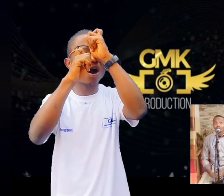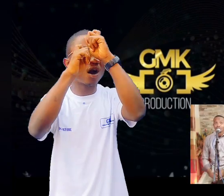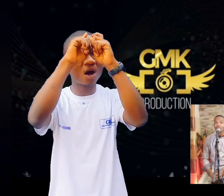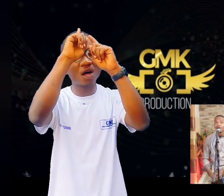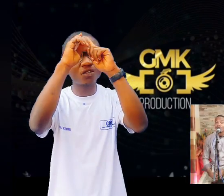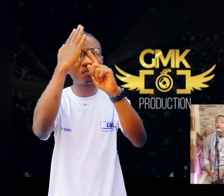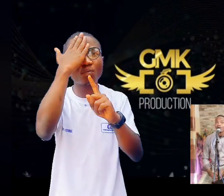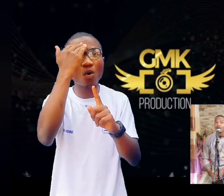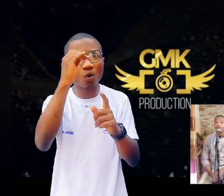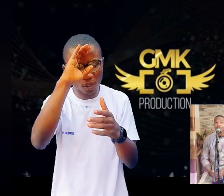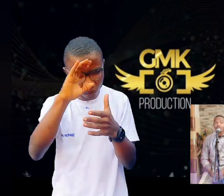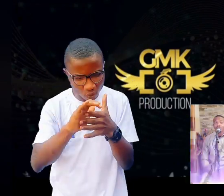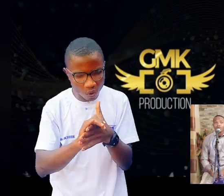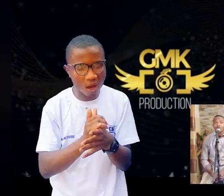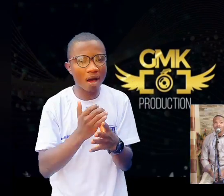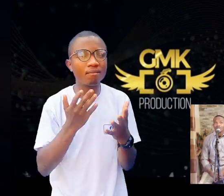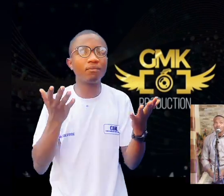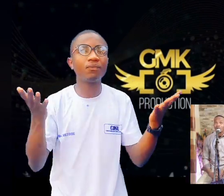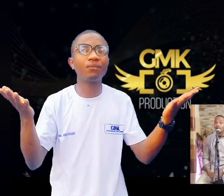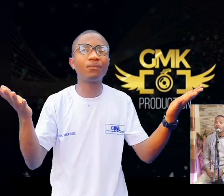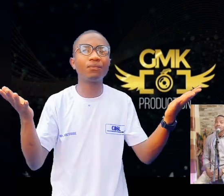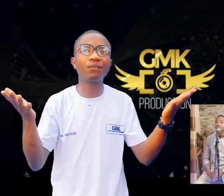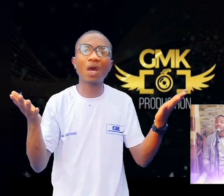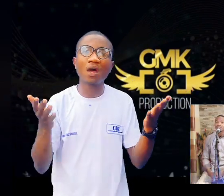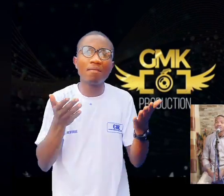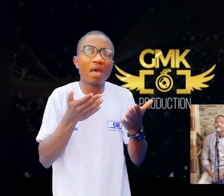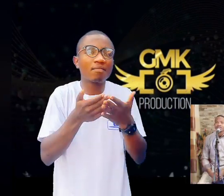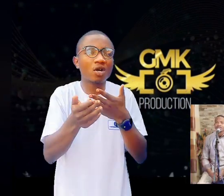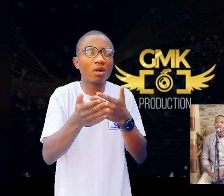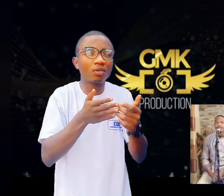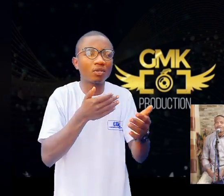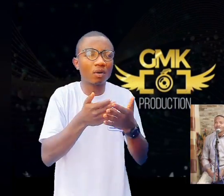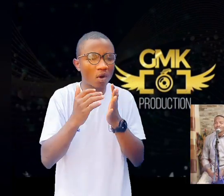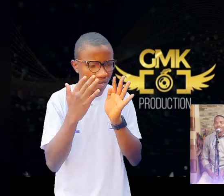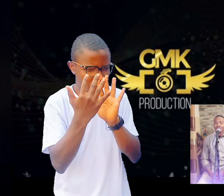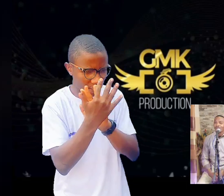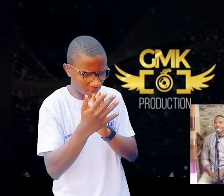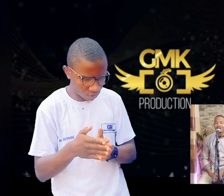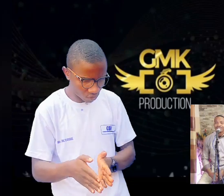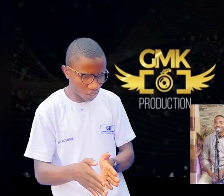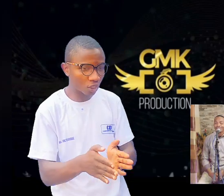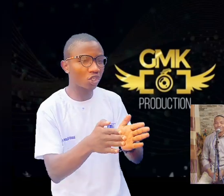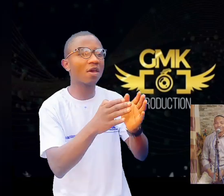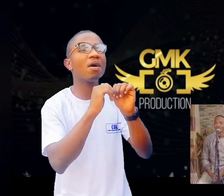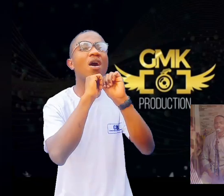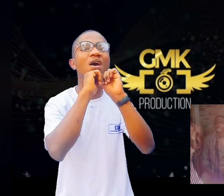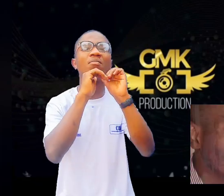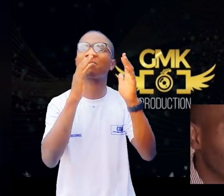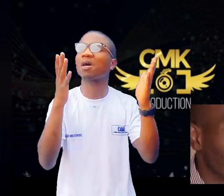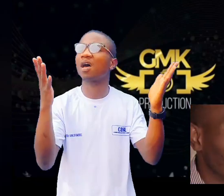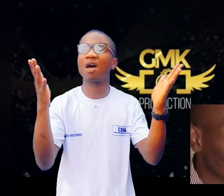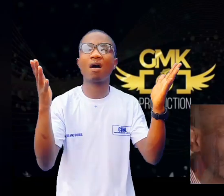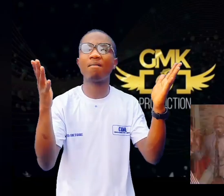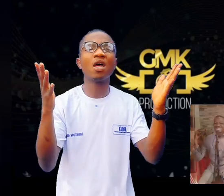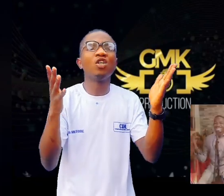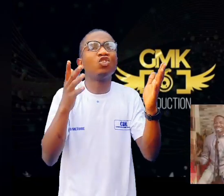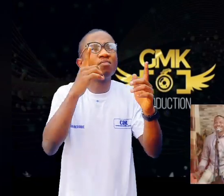Je me demande pourquoi je crois, même quand devant moi il n'y a plus de